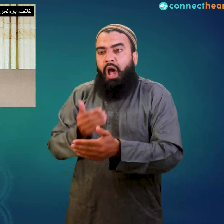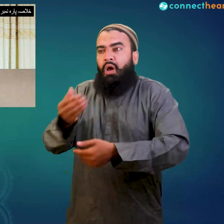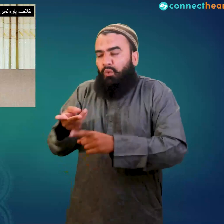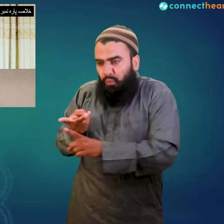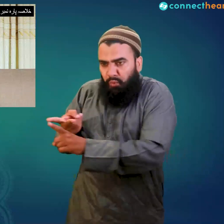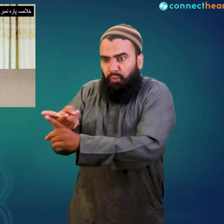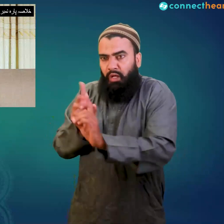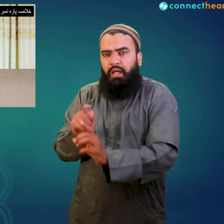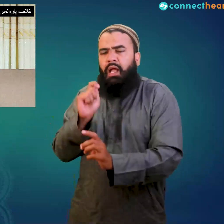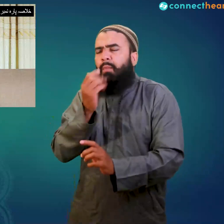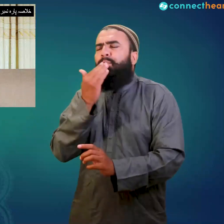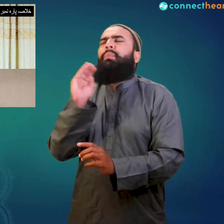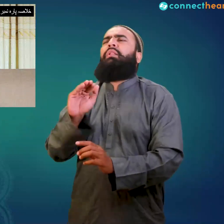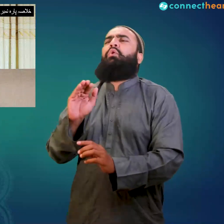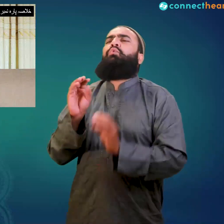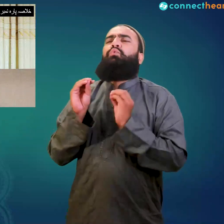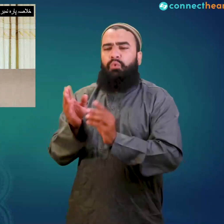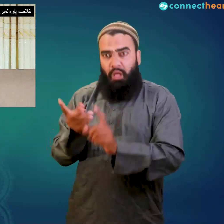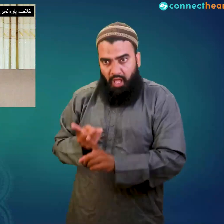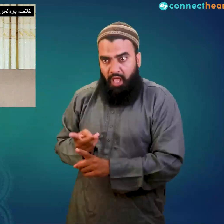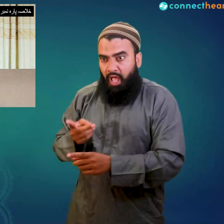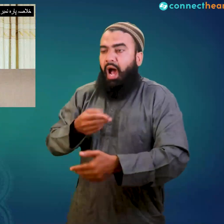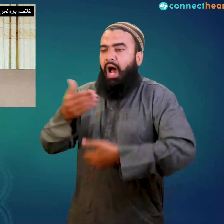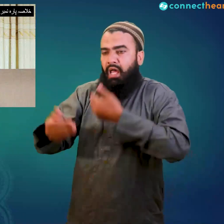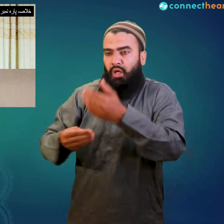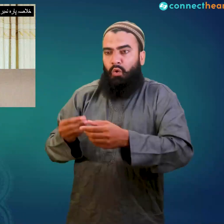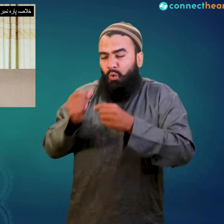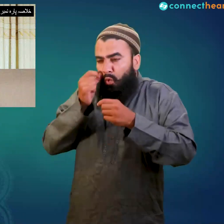کرنے والے کے کام میں سے کوئی کمی نہیں کی جائے گی۔